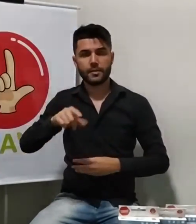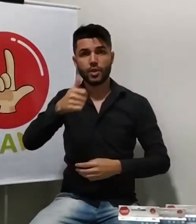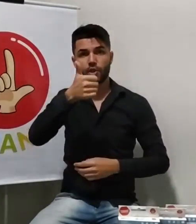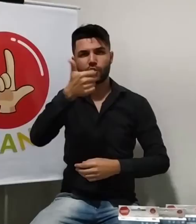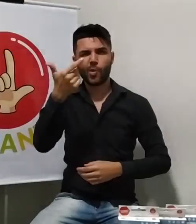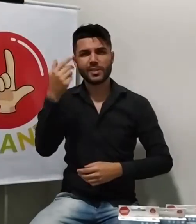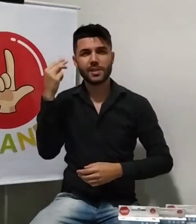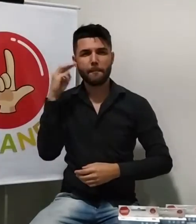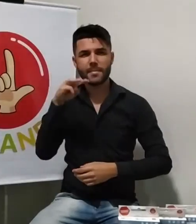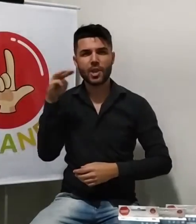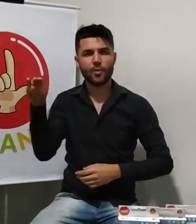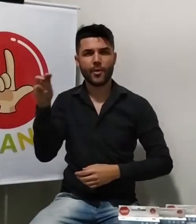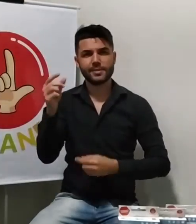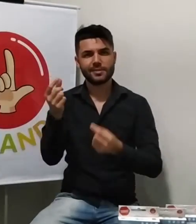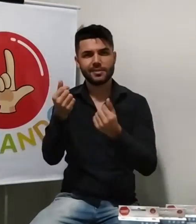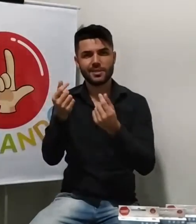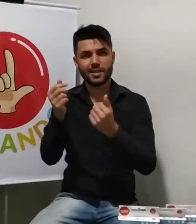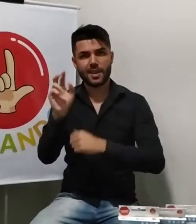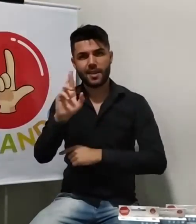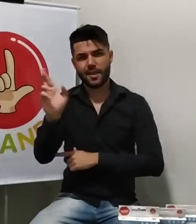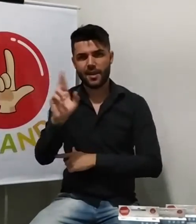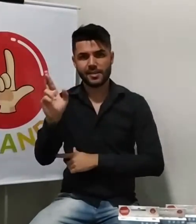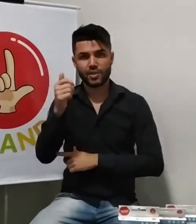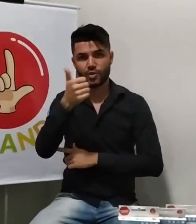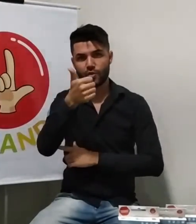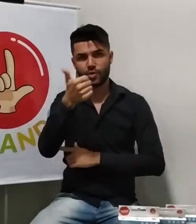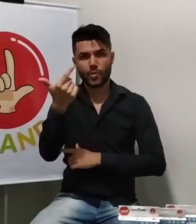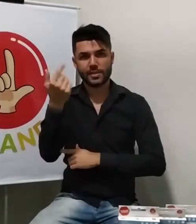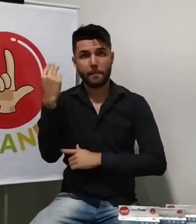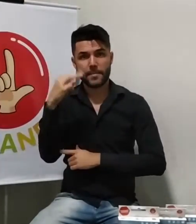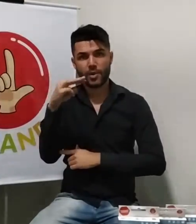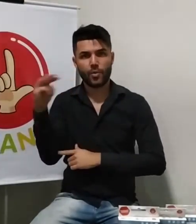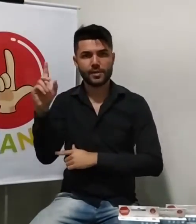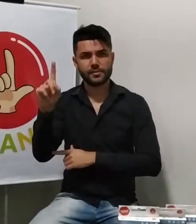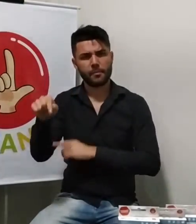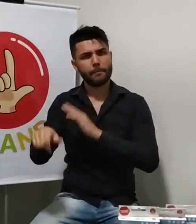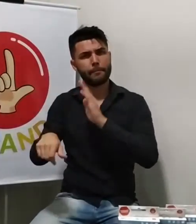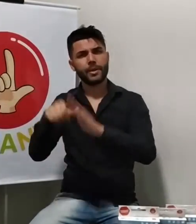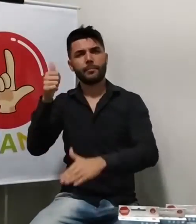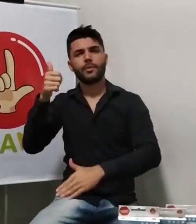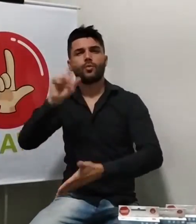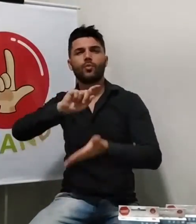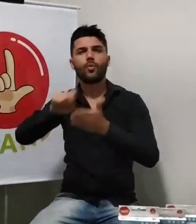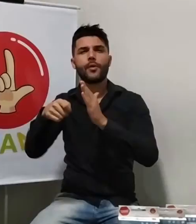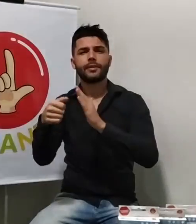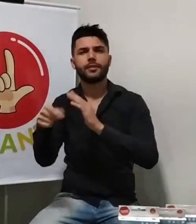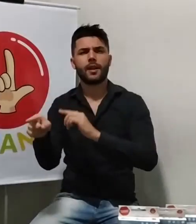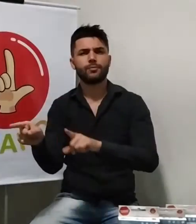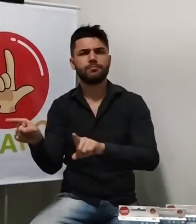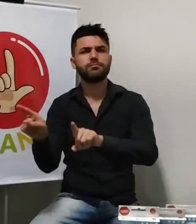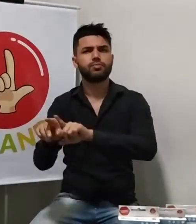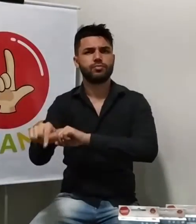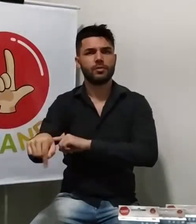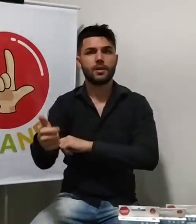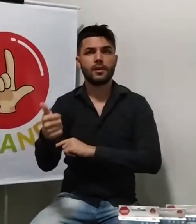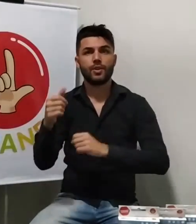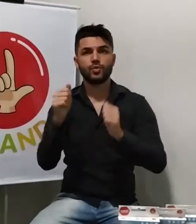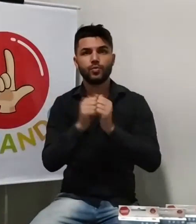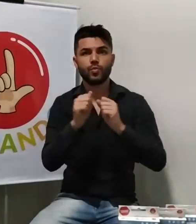difícil demais. E o cara não vai botar 5 milhões em ideia. Eu vendi um conceito e fui lá e assinei um contrato. Eu mostrei pro cara que, cara, olha